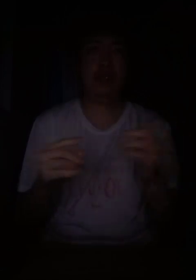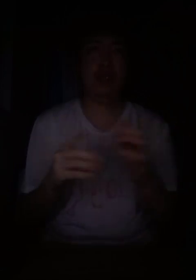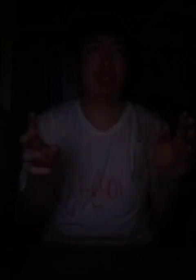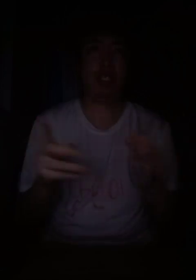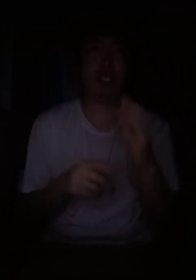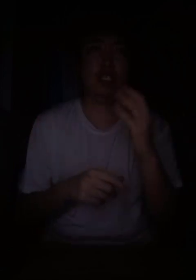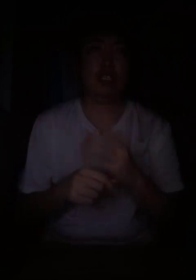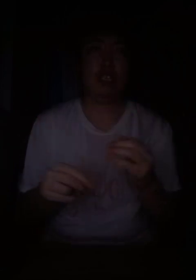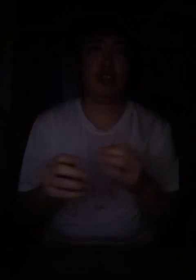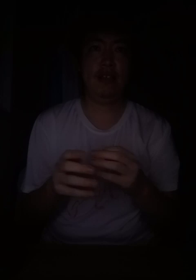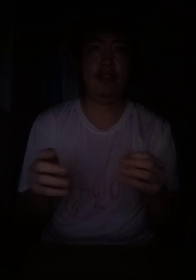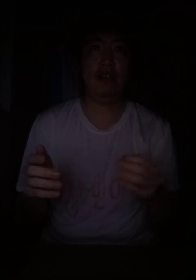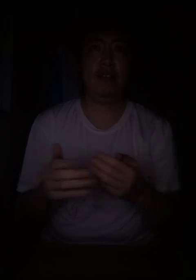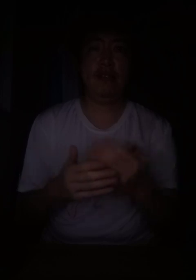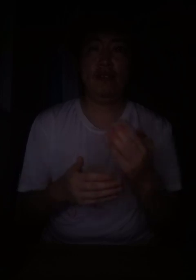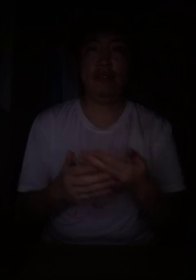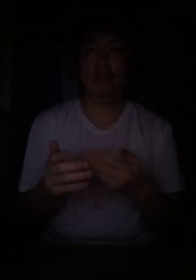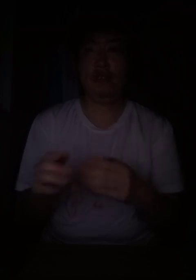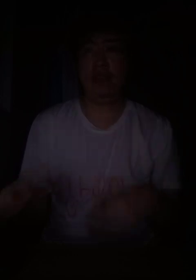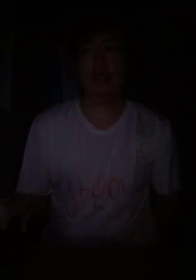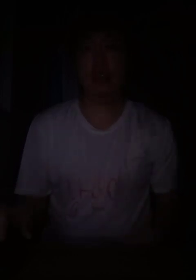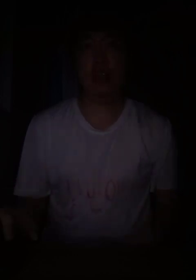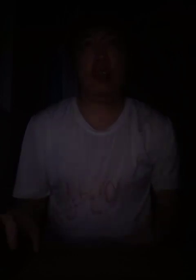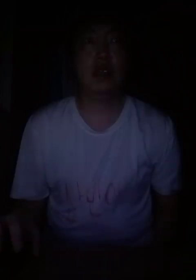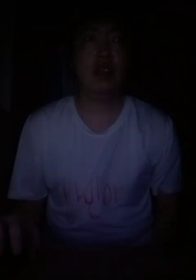신청했습니다. JTBC 구석찬입니다.